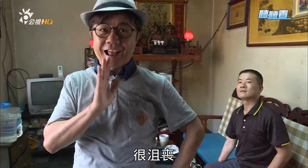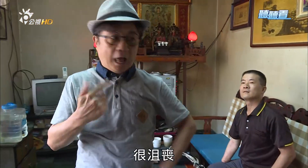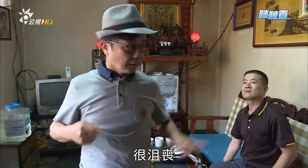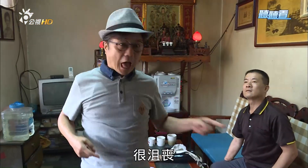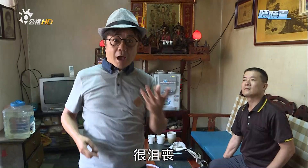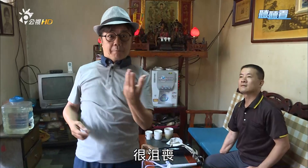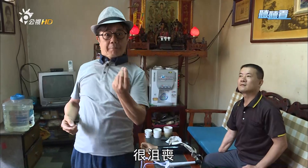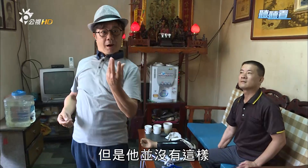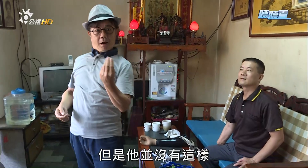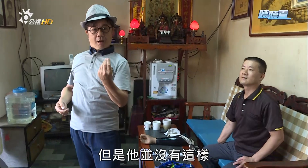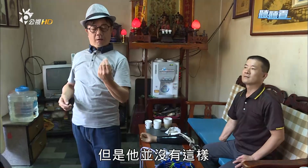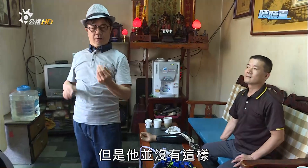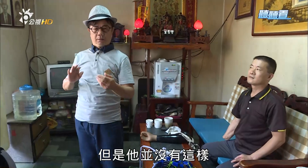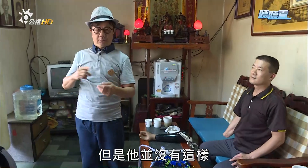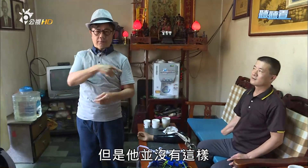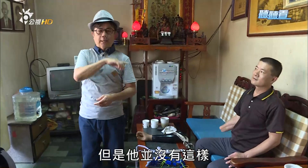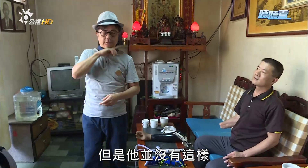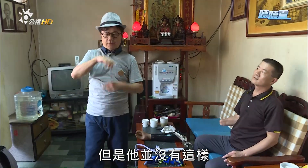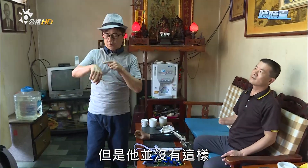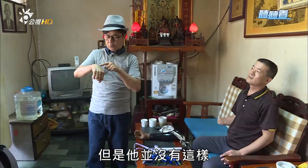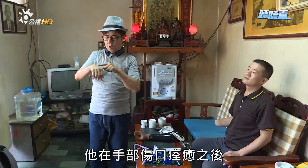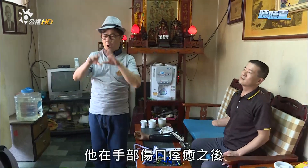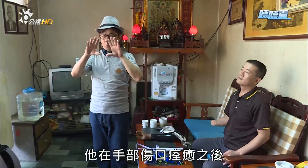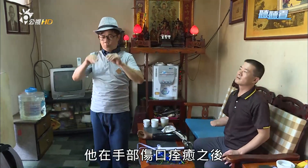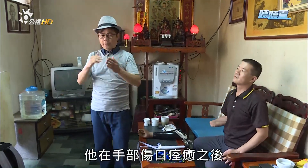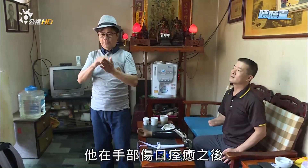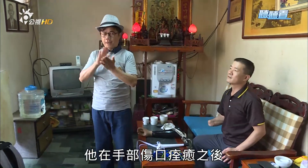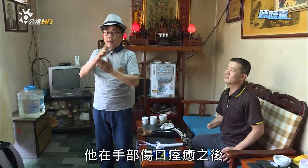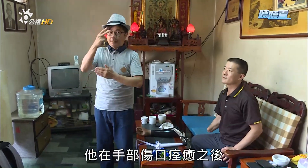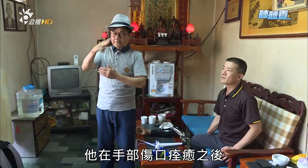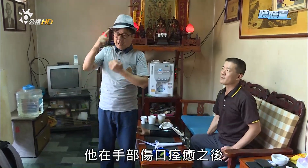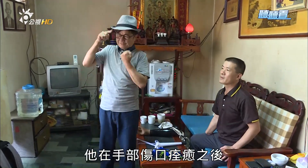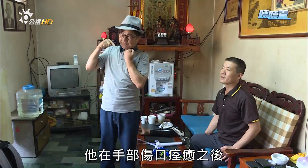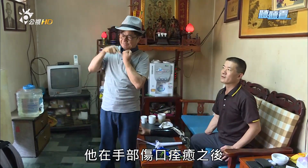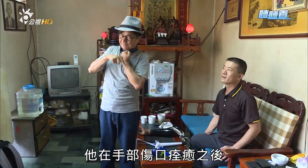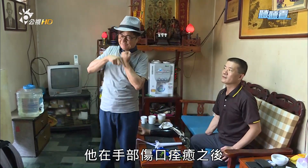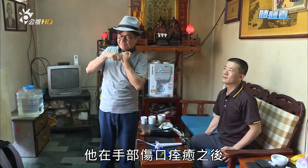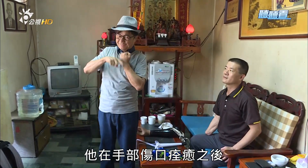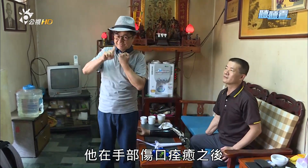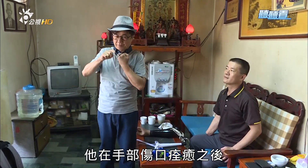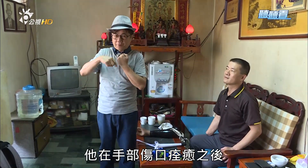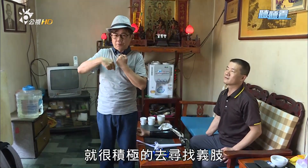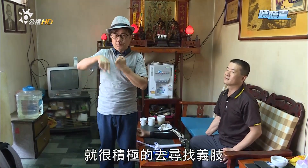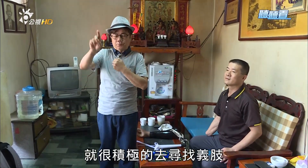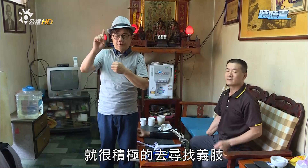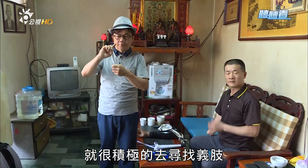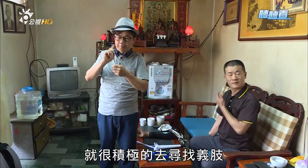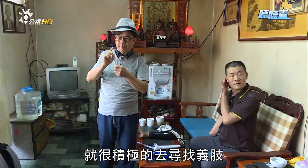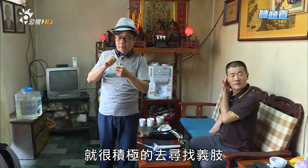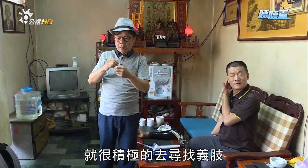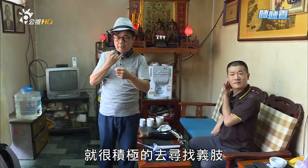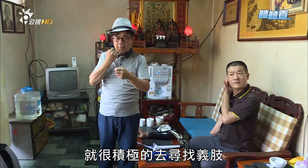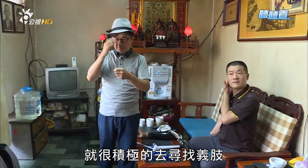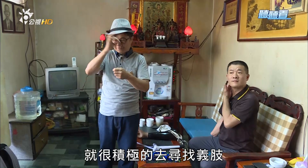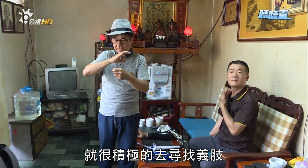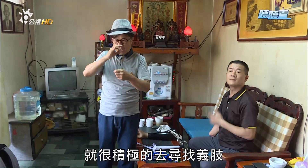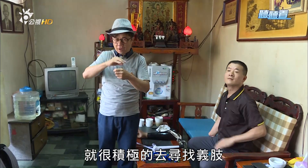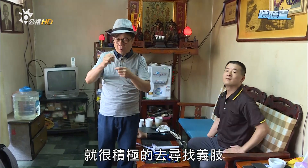沮丧，但是他并没有这样。他在手部伤口痊愈之后呢，就很积极的去寻找一